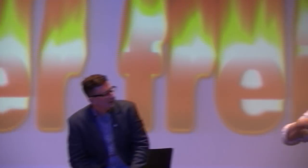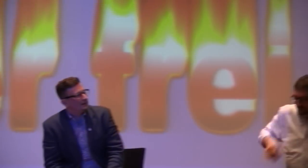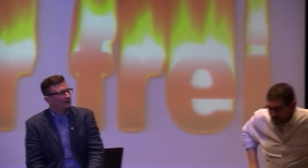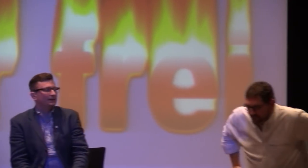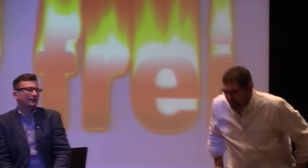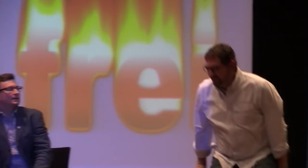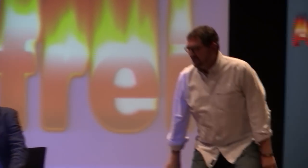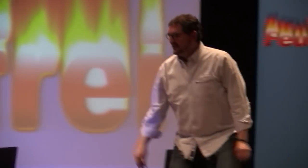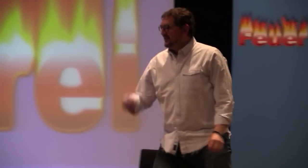unterschiedlich.